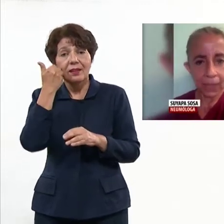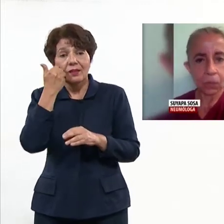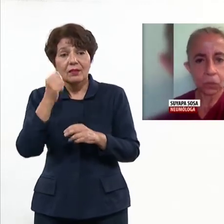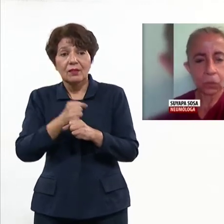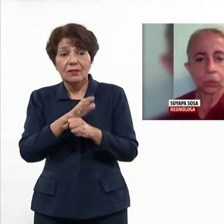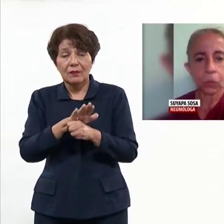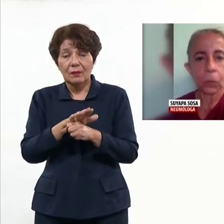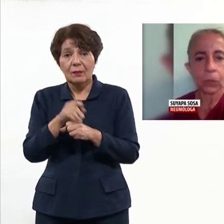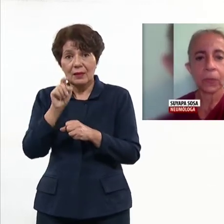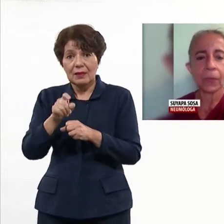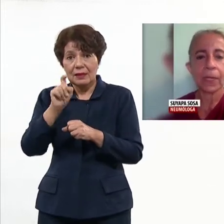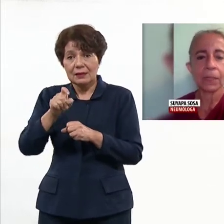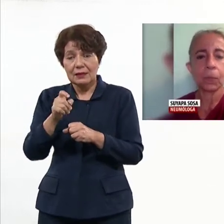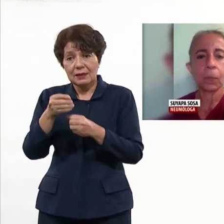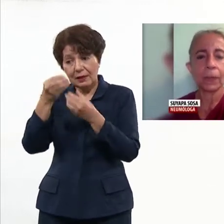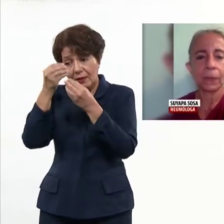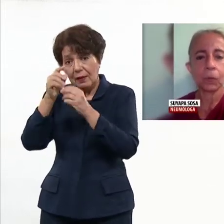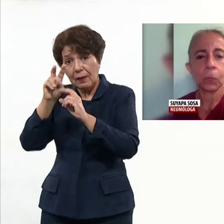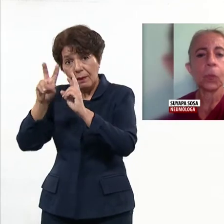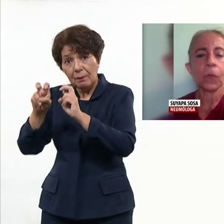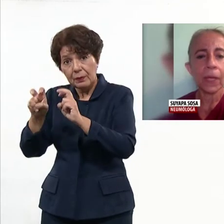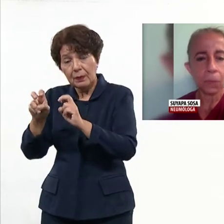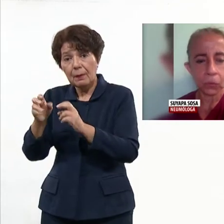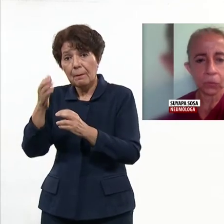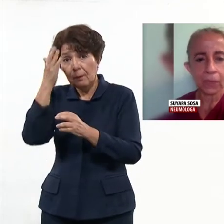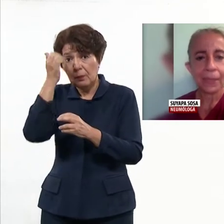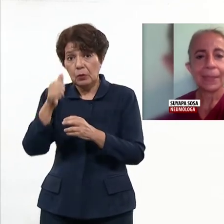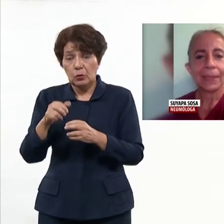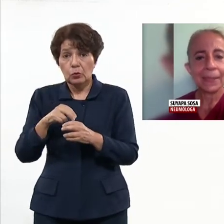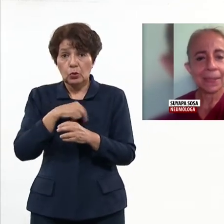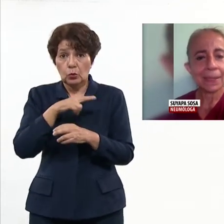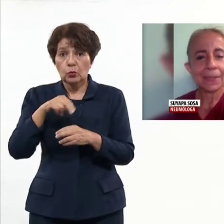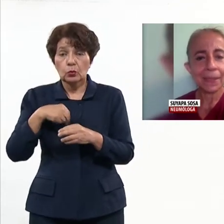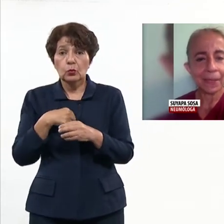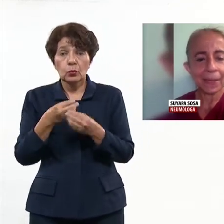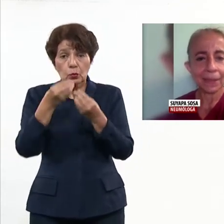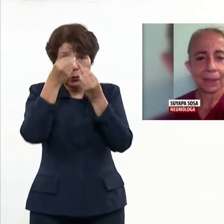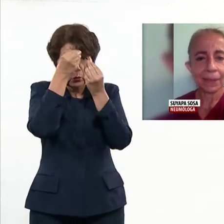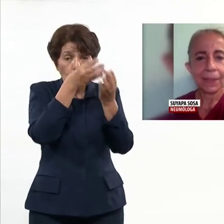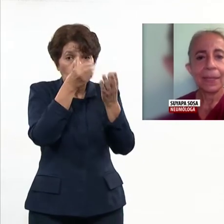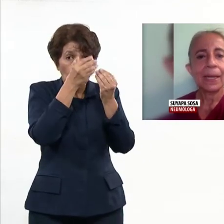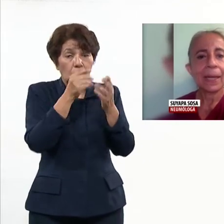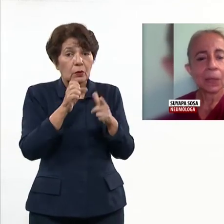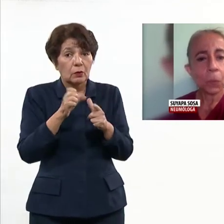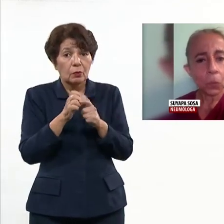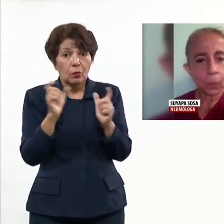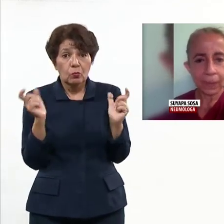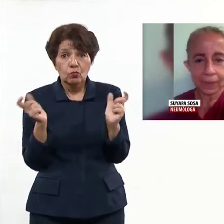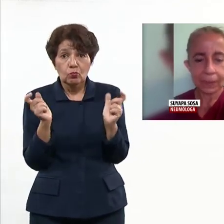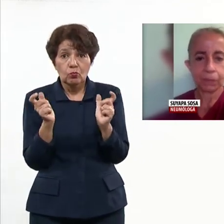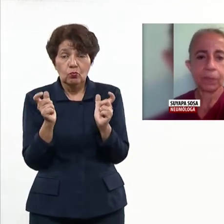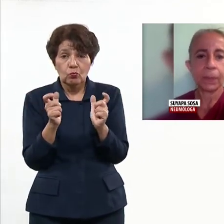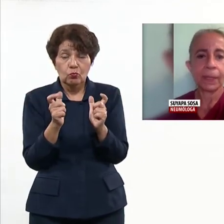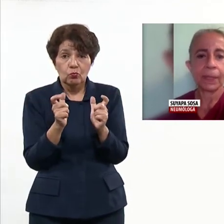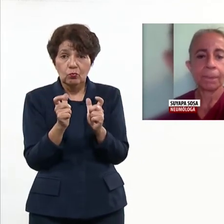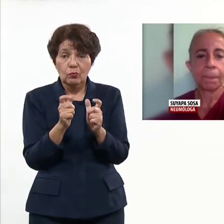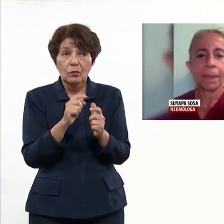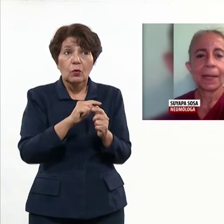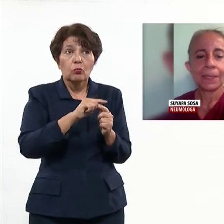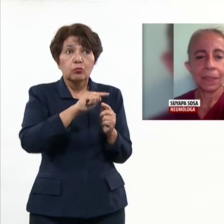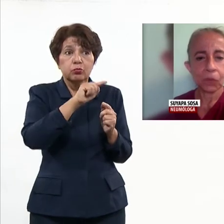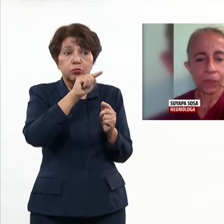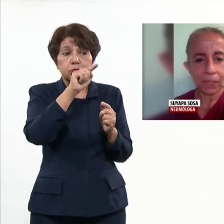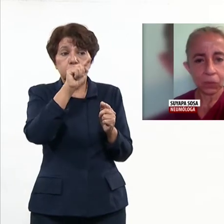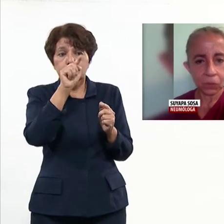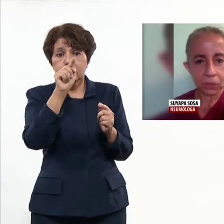diagnosticar nosotros los portadores asintomáticos podemos desacelerar la curva de esta enfermedad